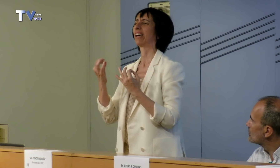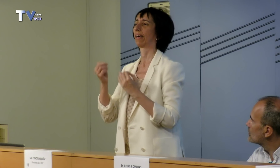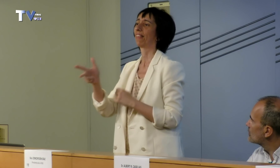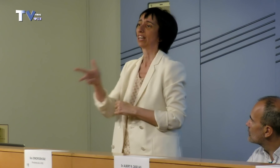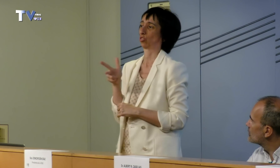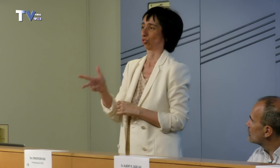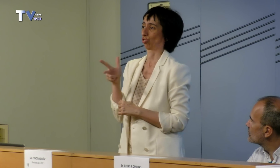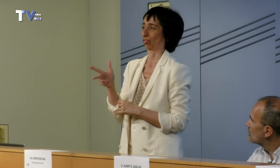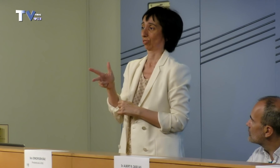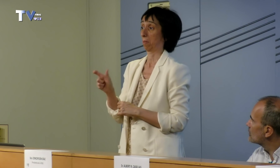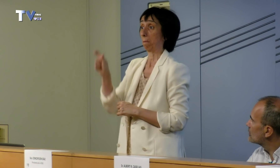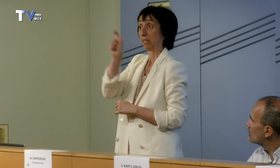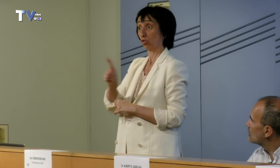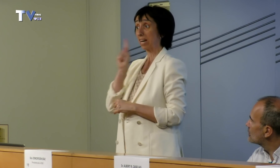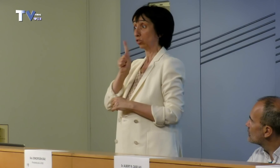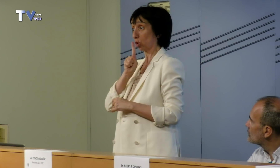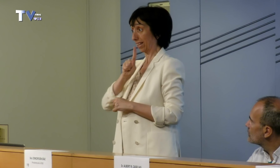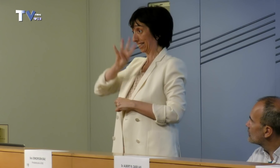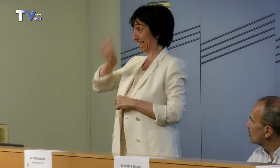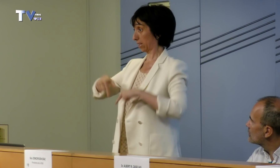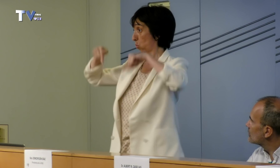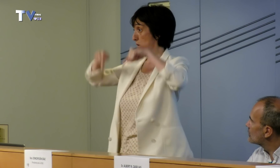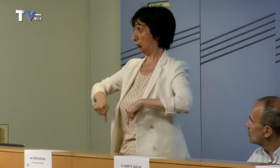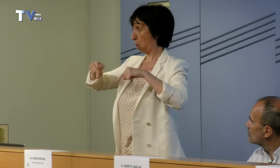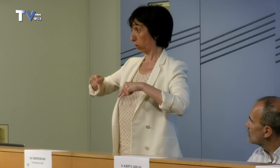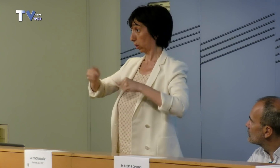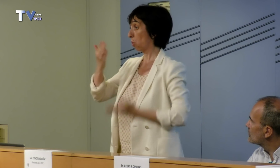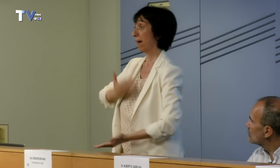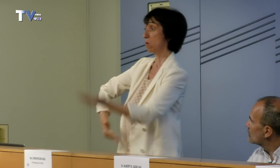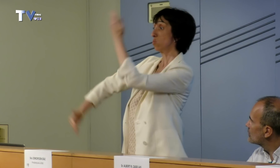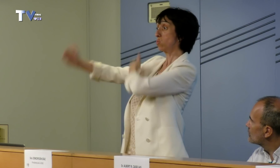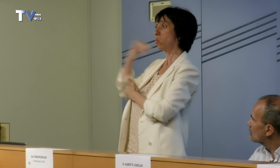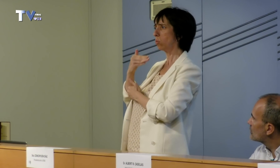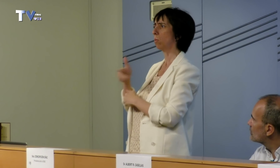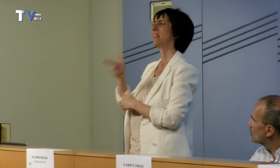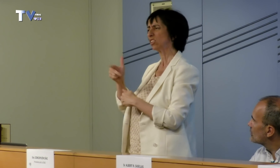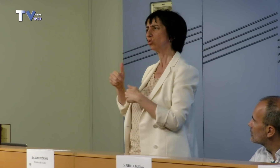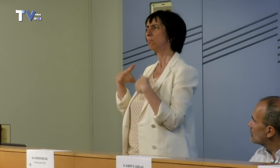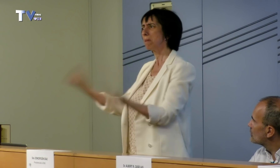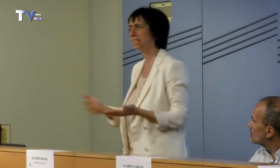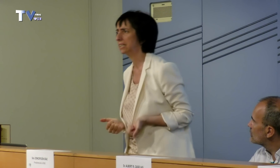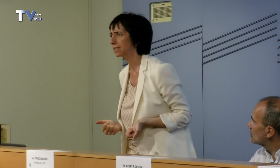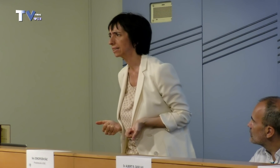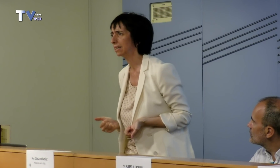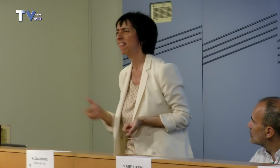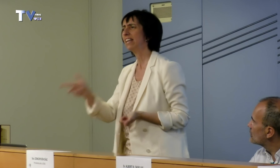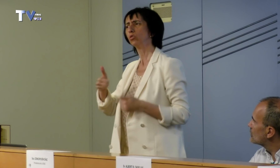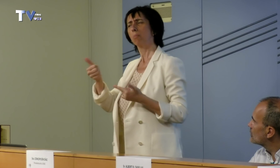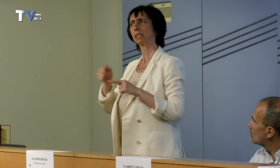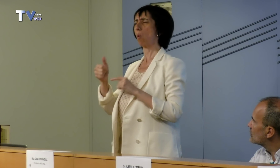de continuar lluitant, lluitant pels nostres drets, per les persones sordes, les persones sordes d'aquí a Catalunya, que ja van lluitar el seu dia.